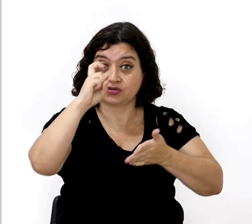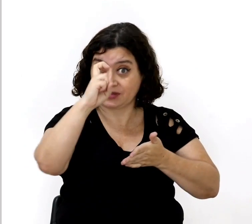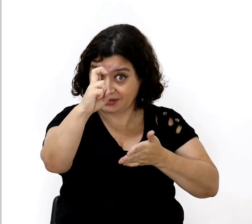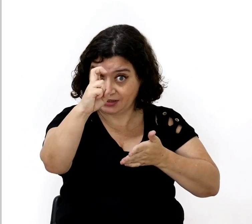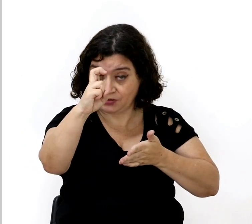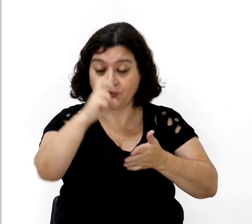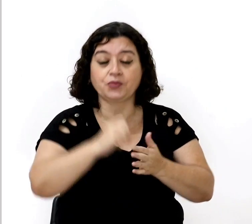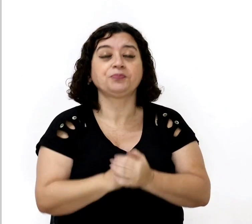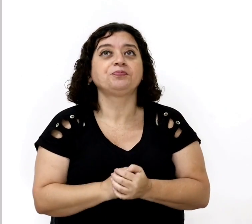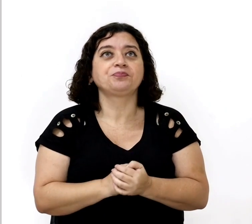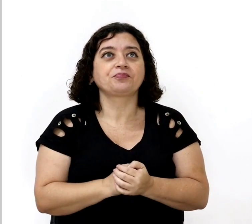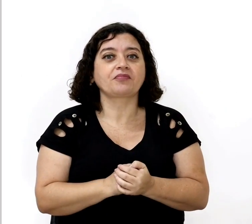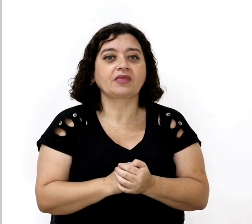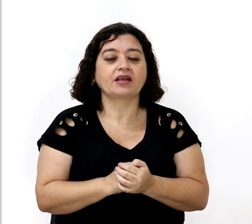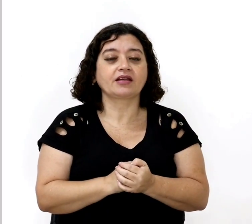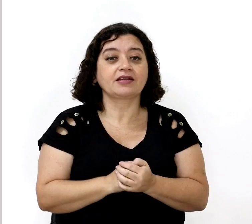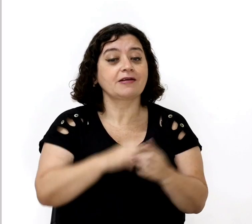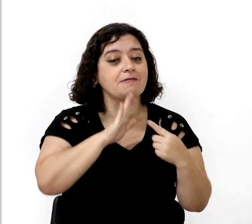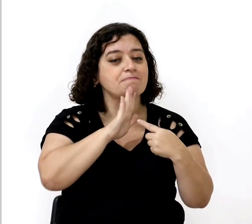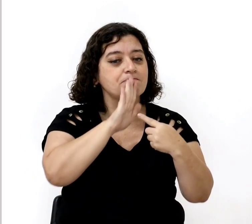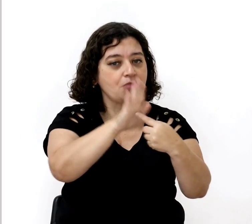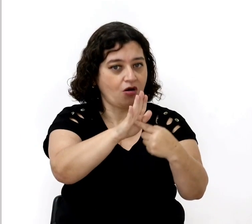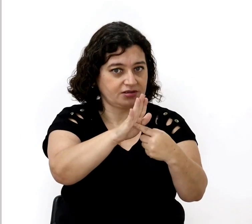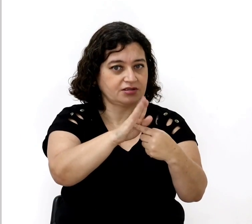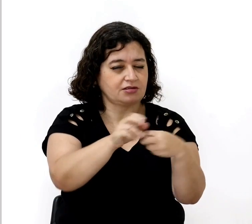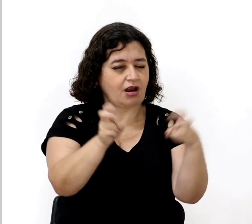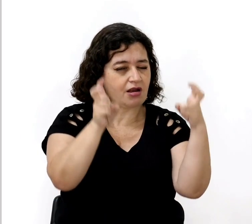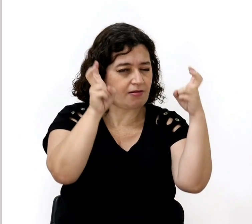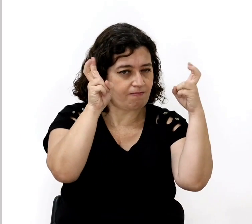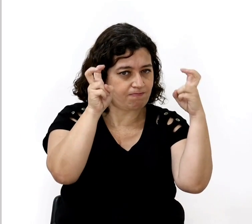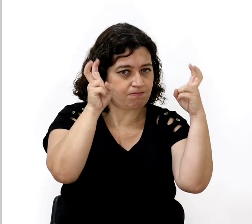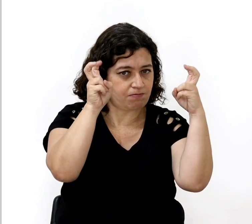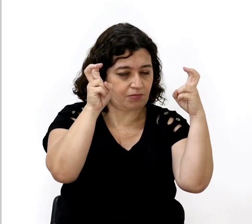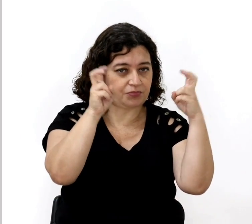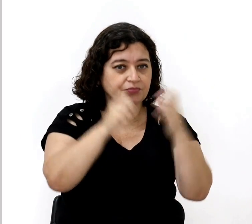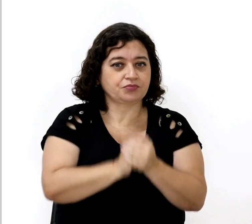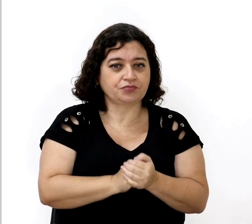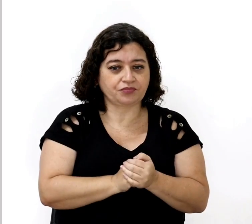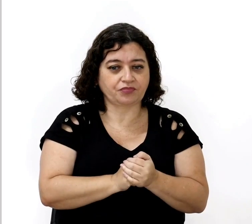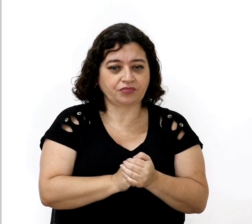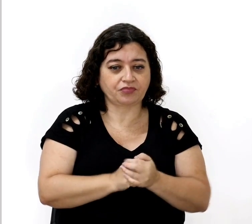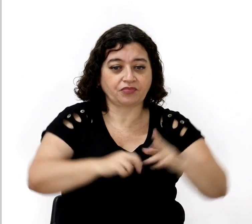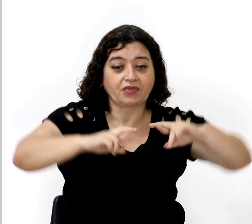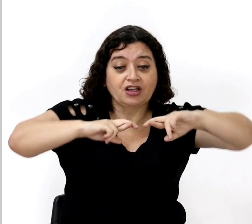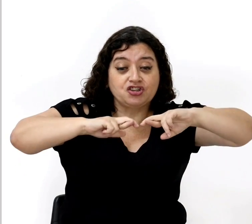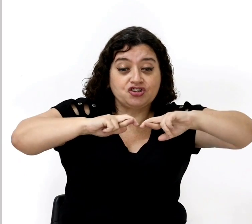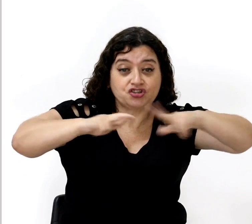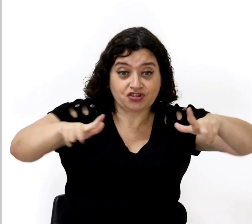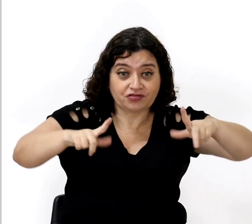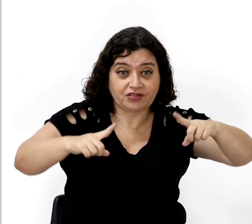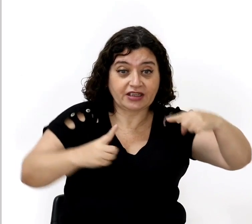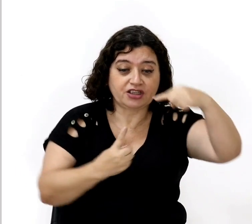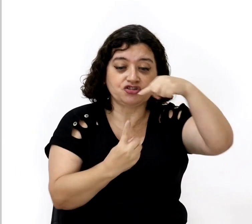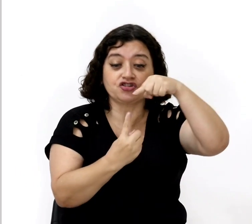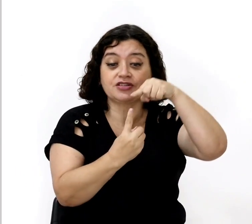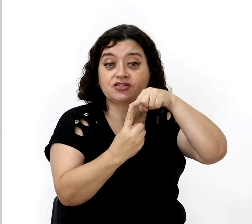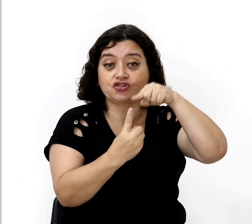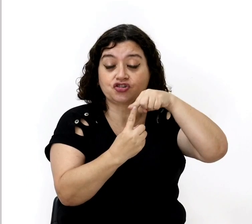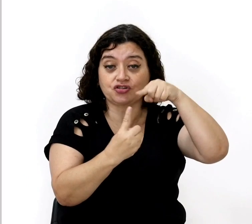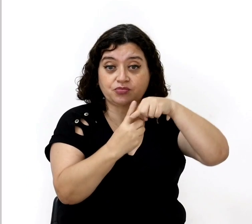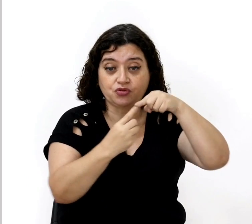versículo 5, que aparece essa expressão aqui, irmãos, ó. Há diferentes tipos